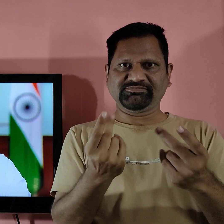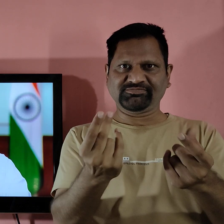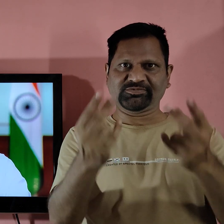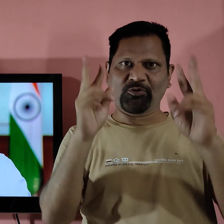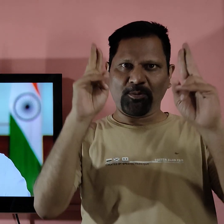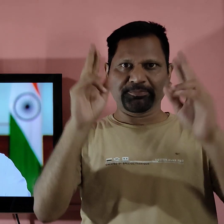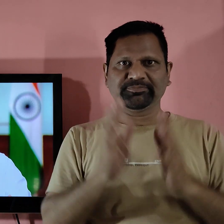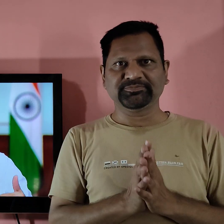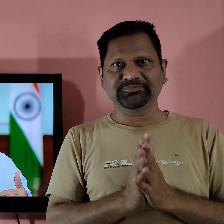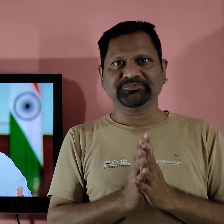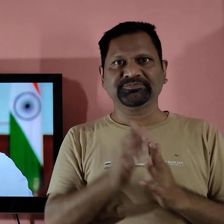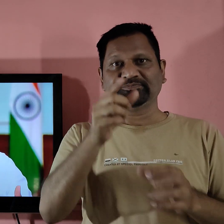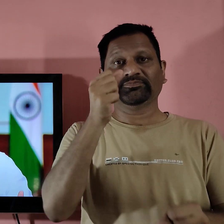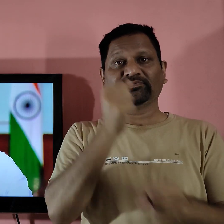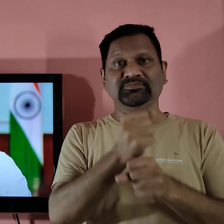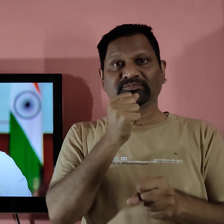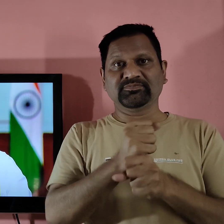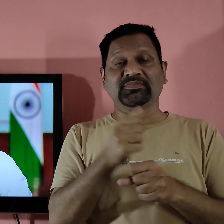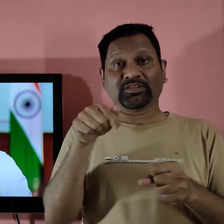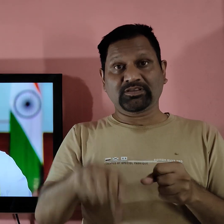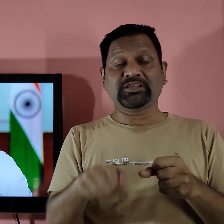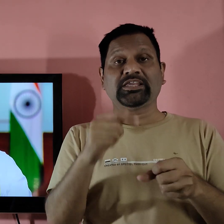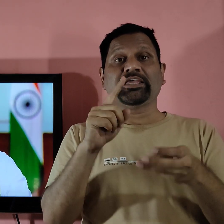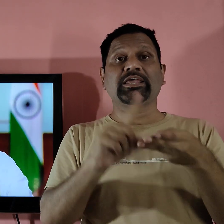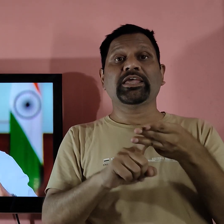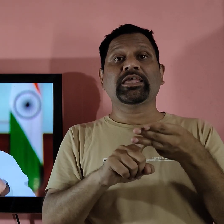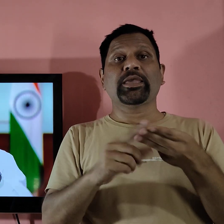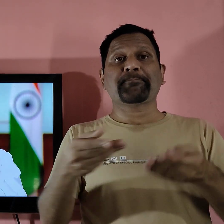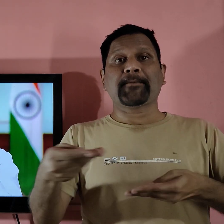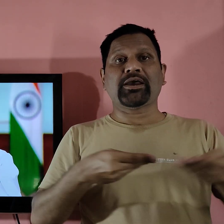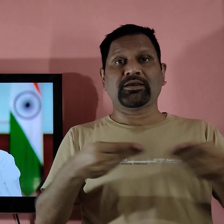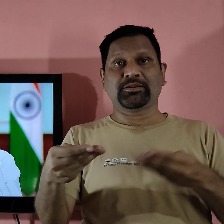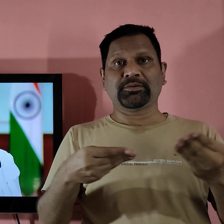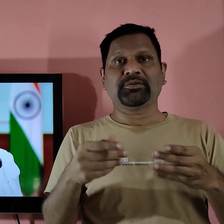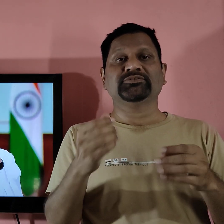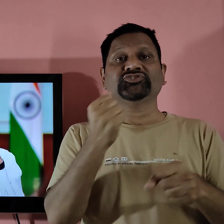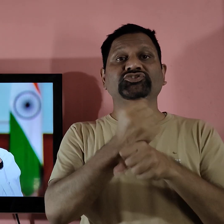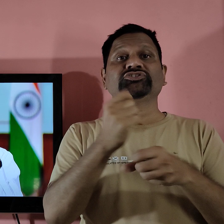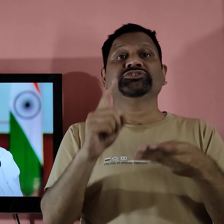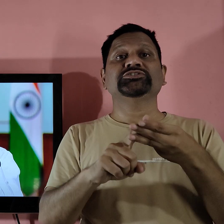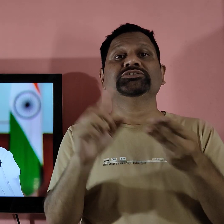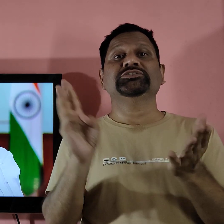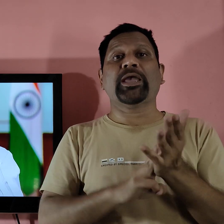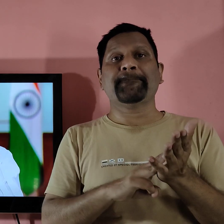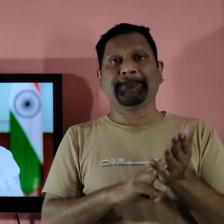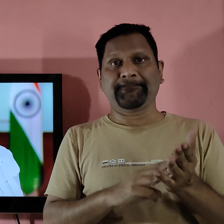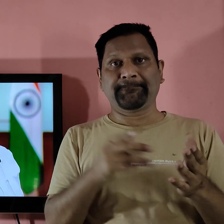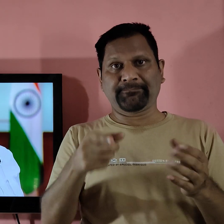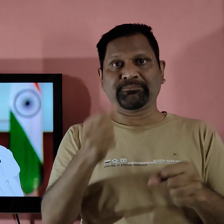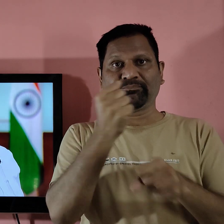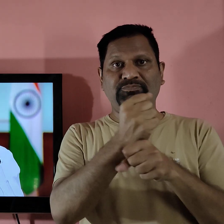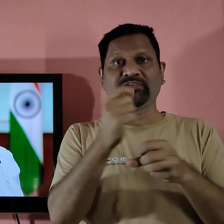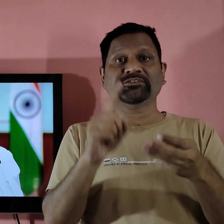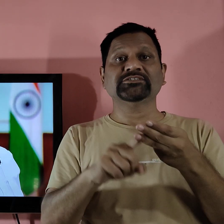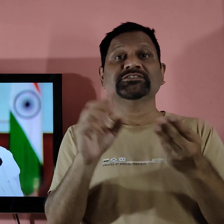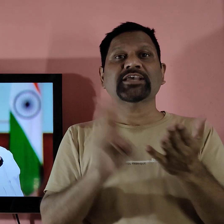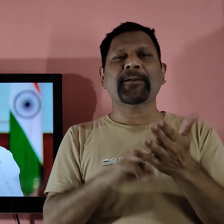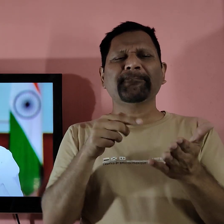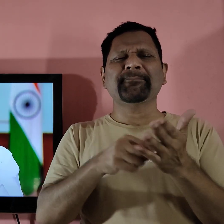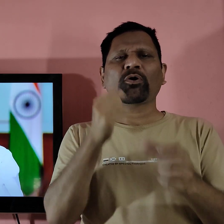से गवर्नमेंट ई मार्केट प्लेस जेम, मैं चाहता हूं कि जेम पोर्टल